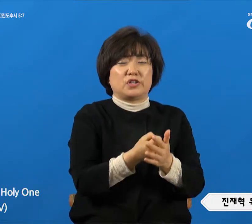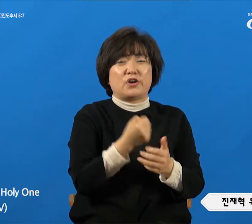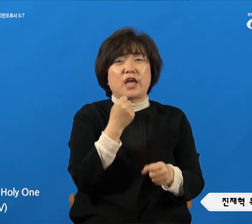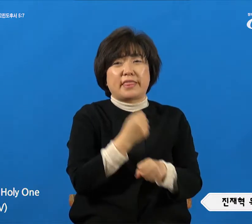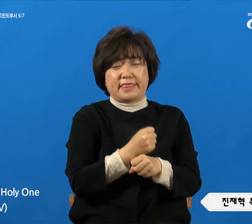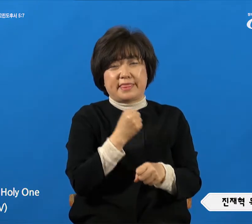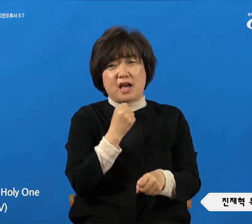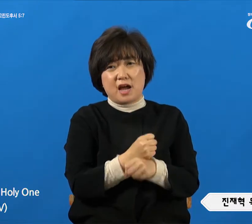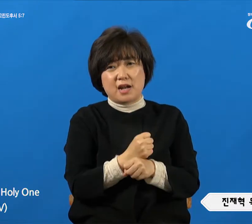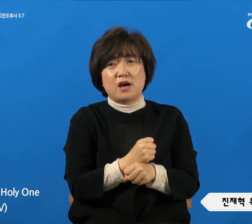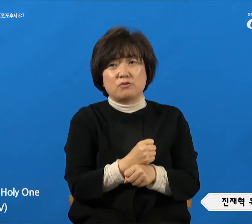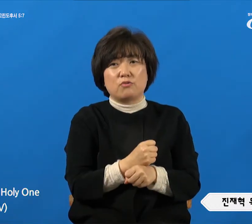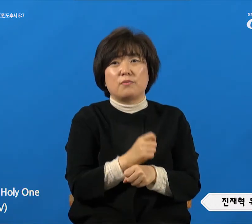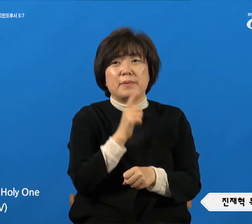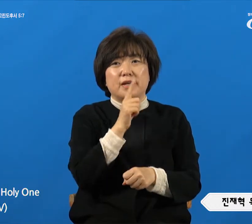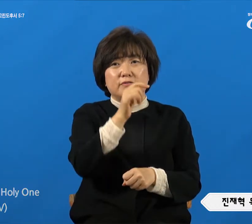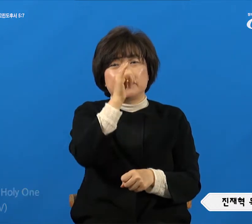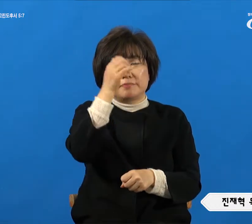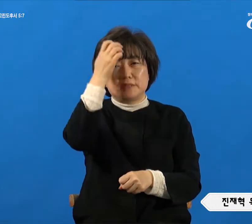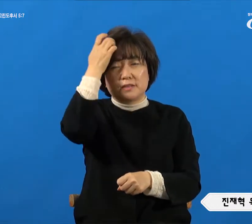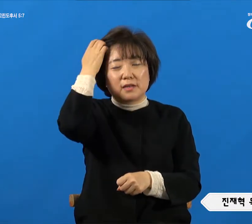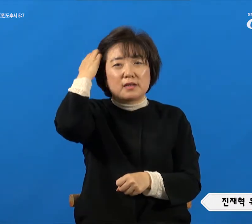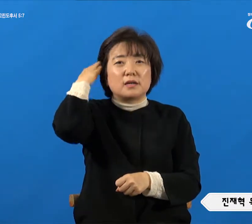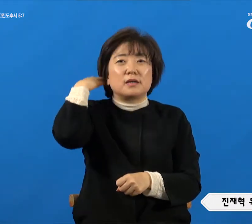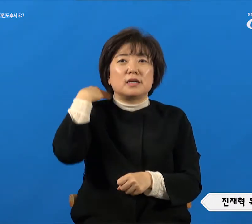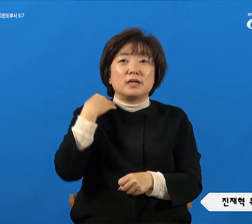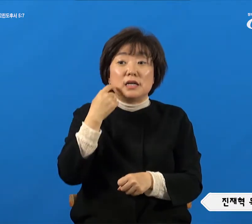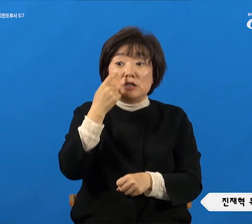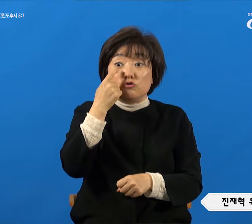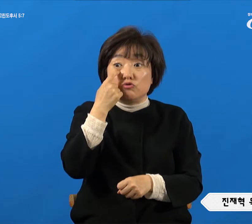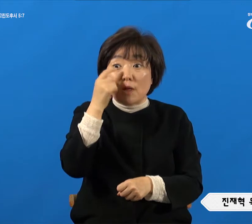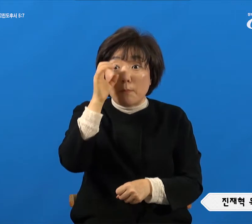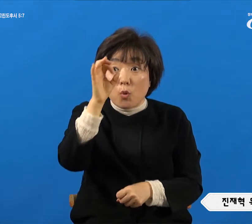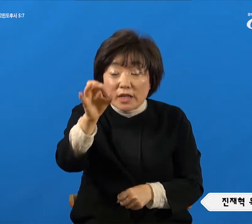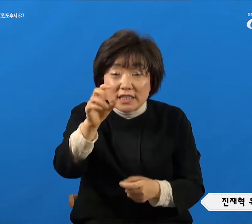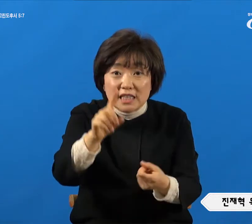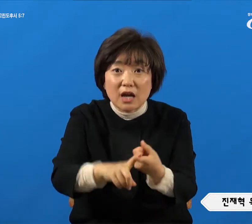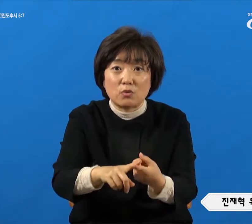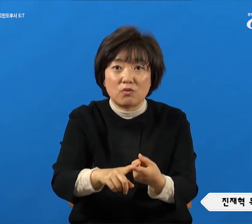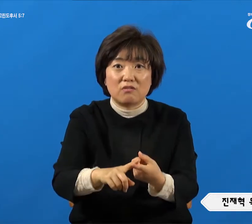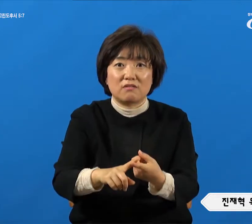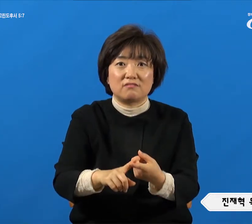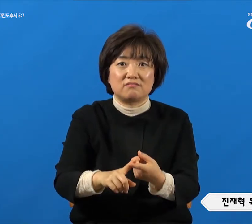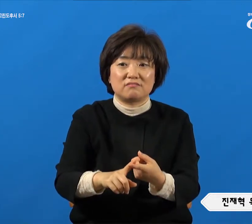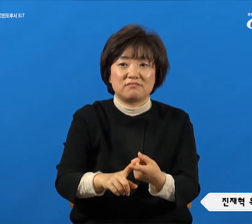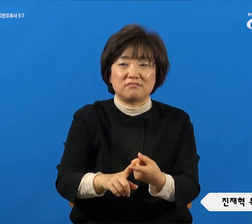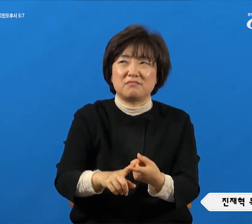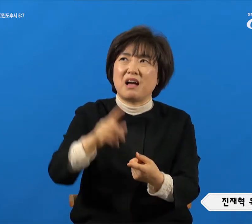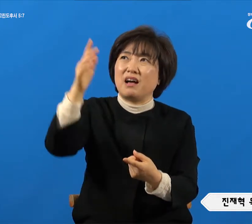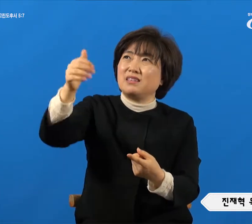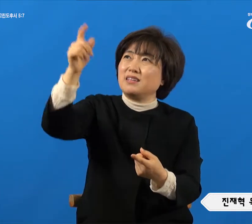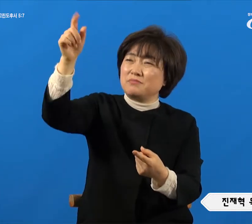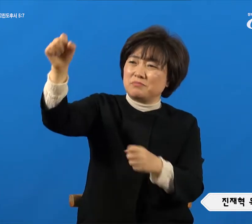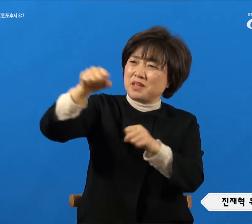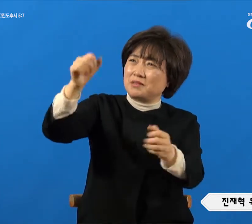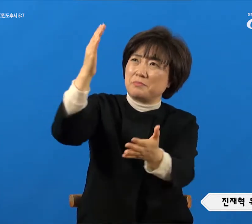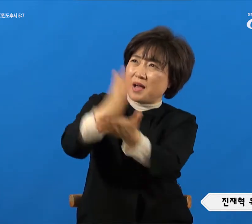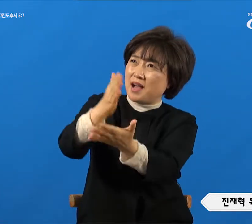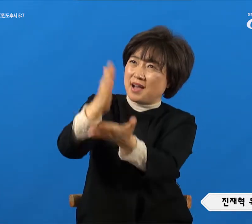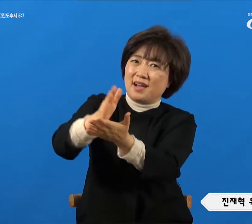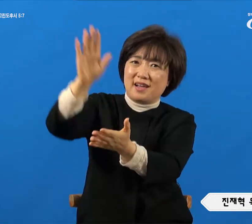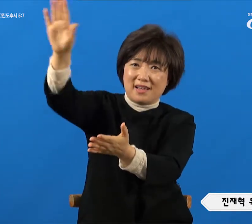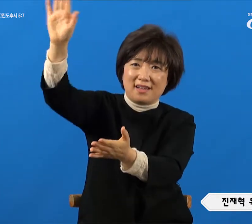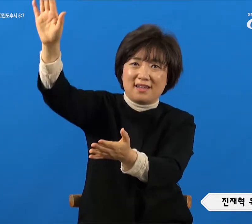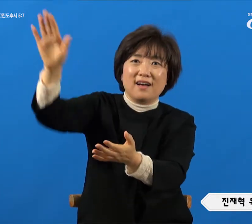결정했다라고 성경은 말씀하고 있습니다. 눈에 보이는 대로 행하지 말라고